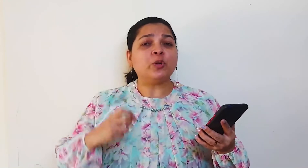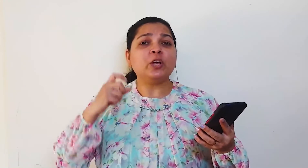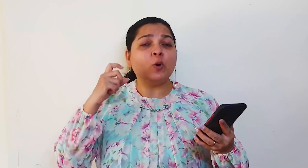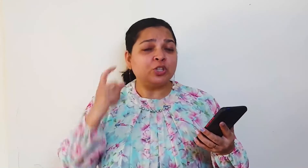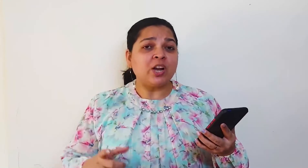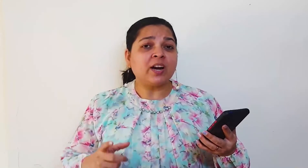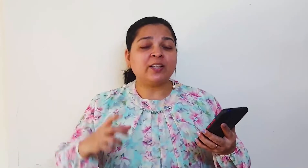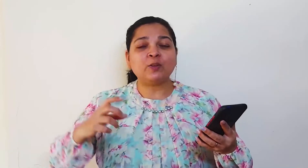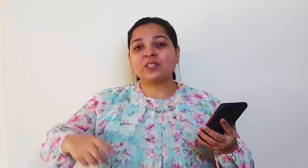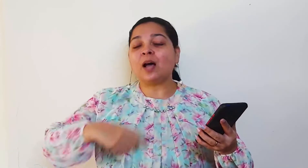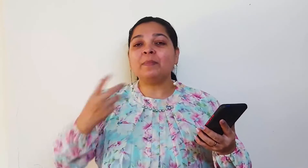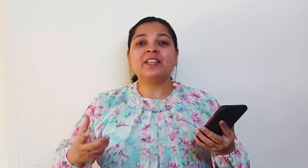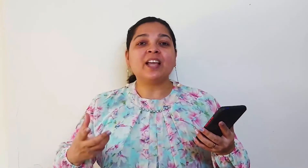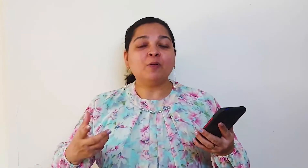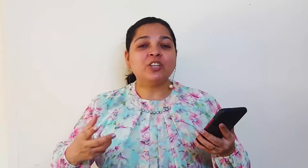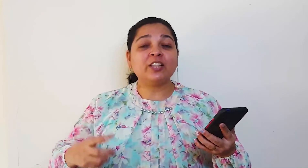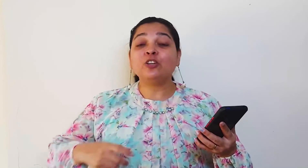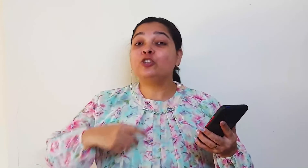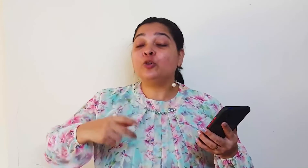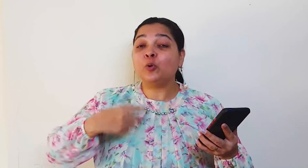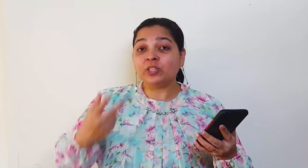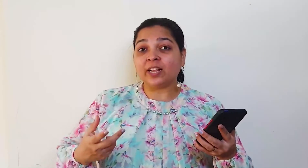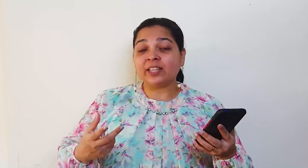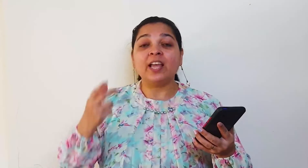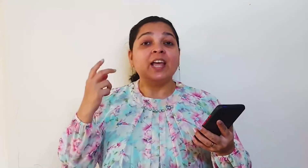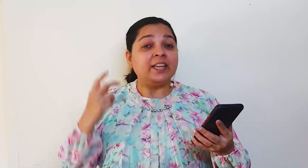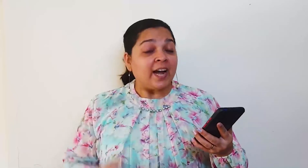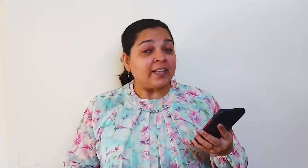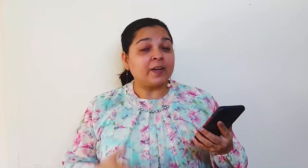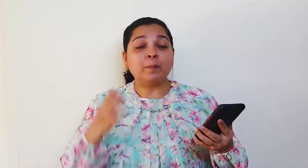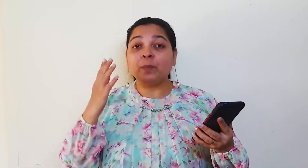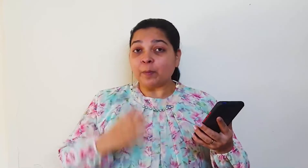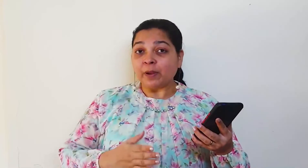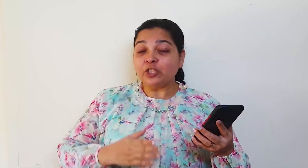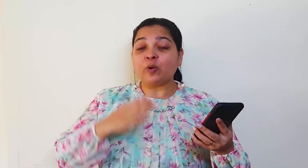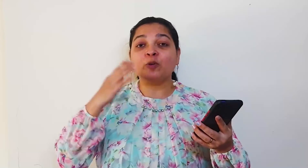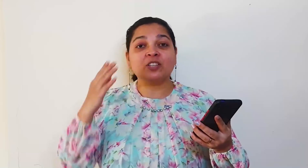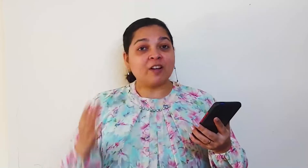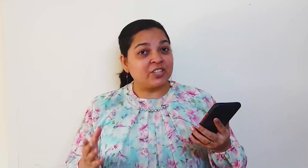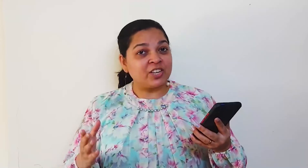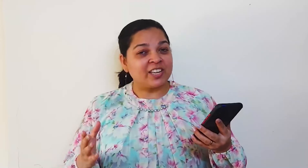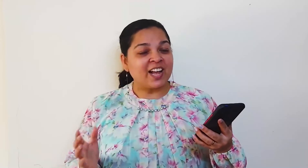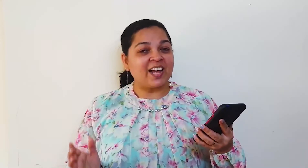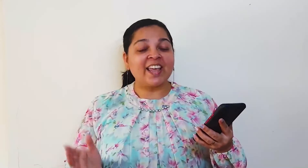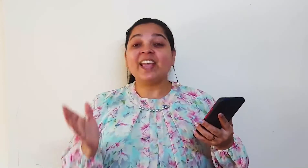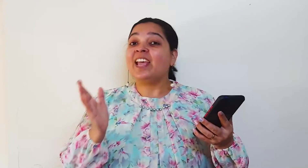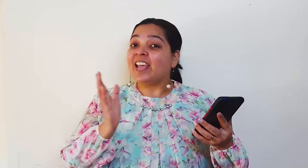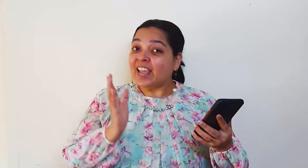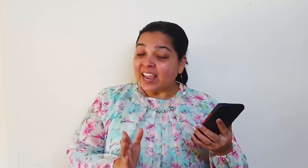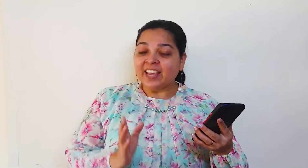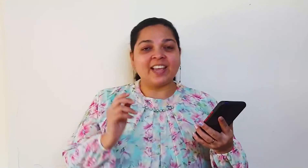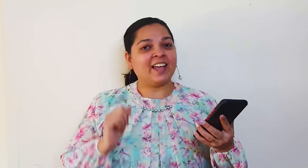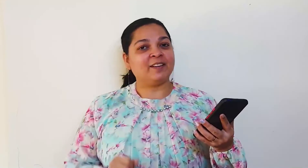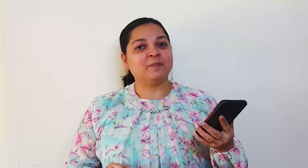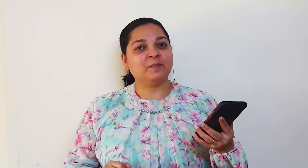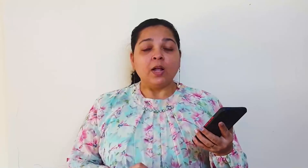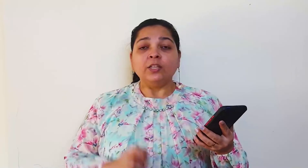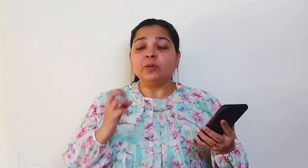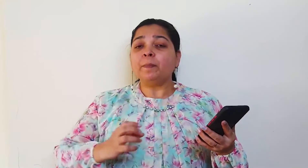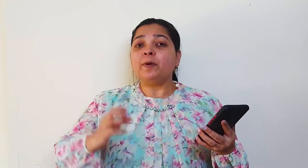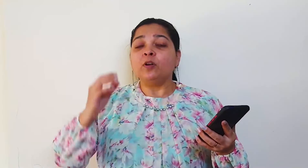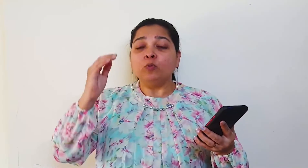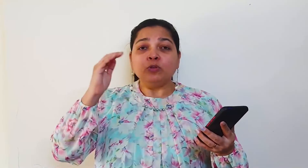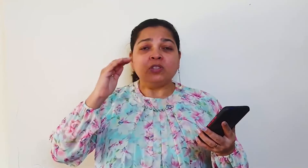हुनुहुन्छ, त्यो शक्तिलाई त्यो परिस्थिति माथि तपाईँले बोल्दै हुनुहुन्छ, त्यो सामर्थ्यले त्यो परिस्थितिमा परिवर्तन लिएर